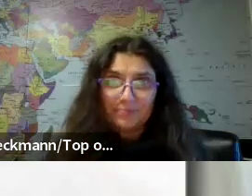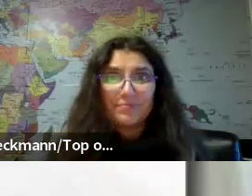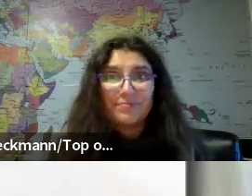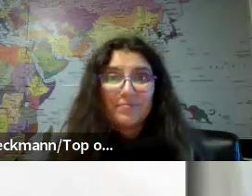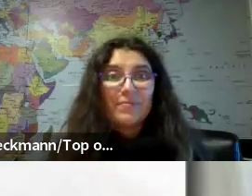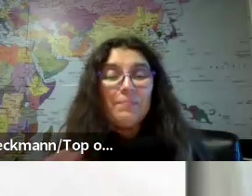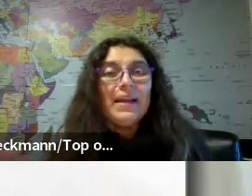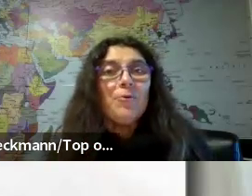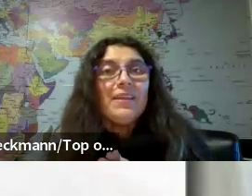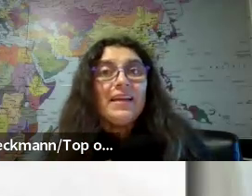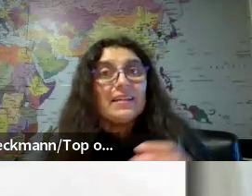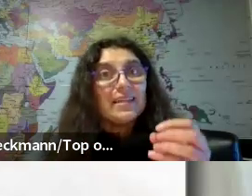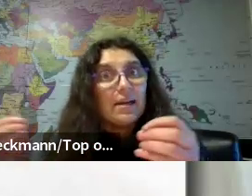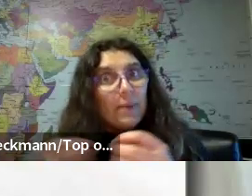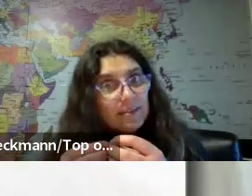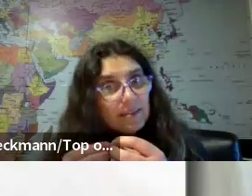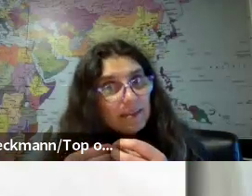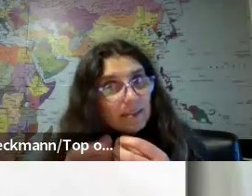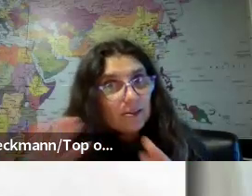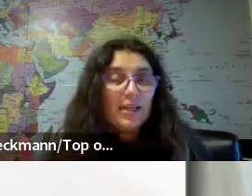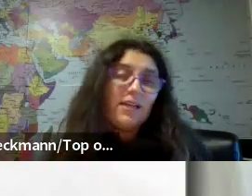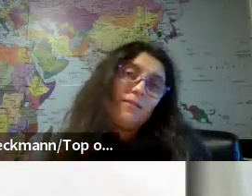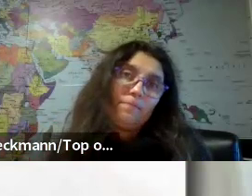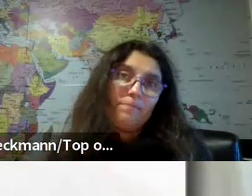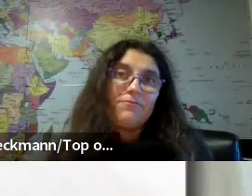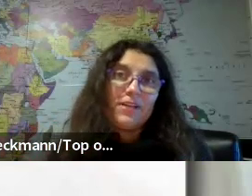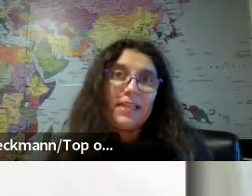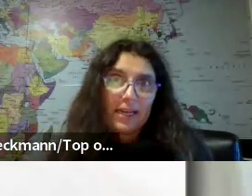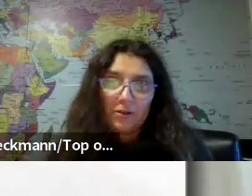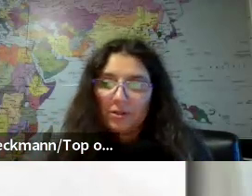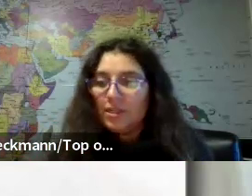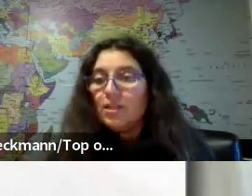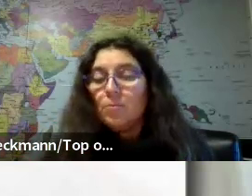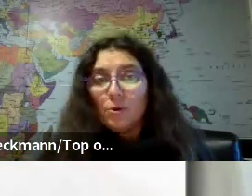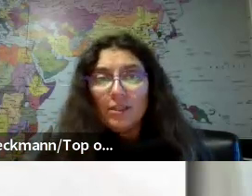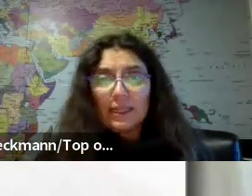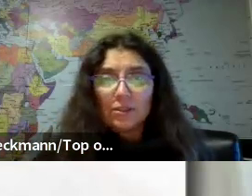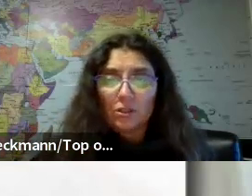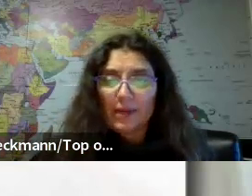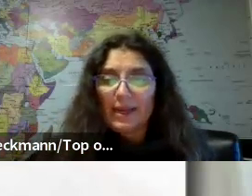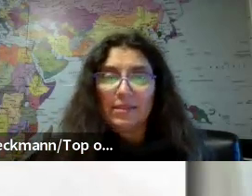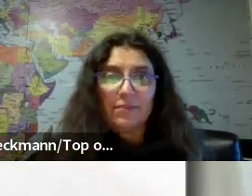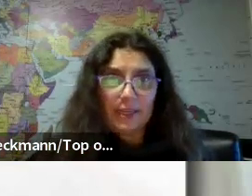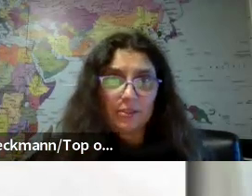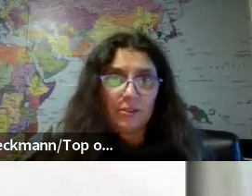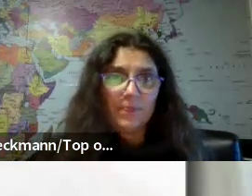generales para poder hacer el match con el perfil de cargo. Por lo tanto, para este